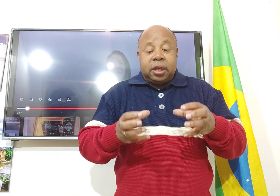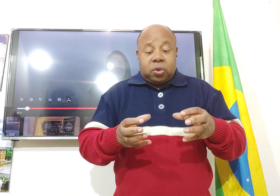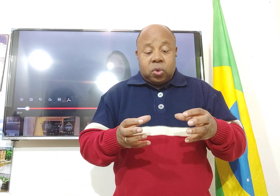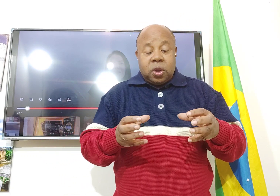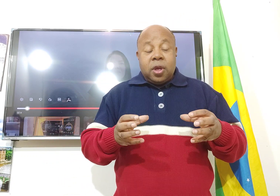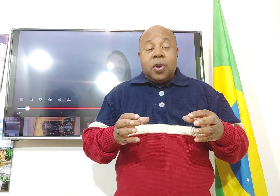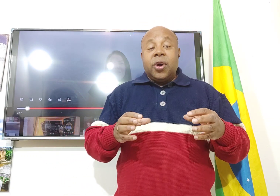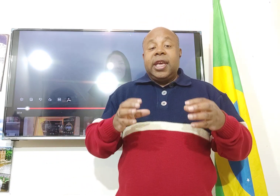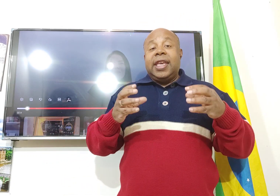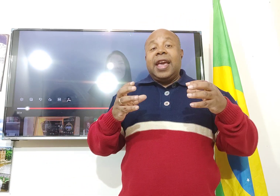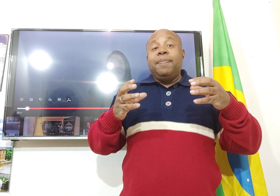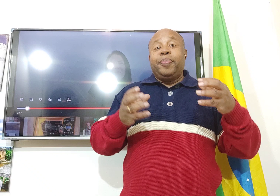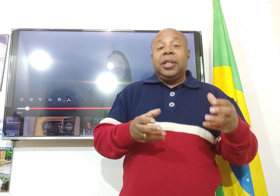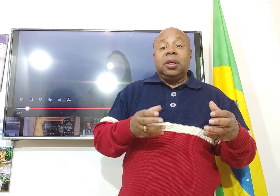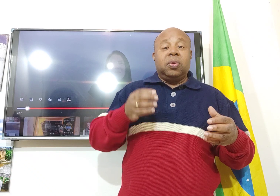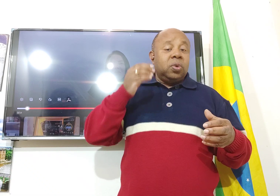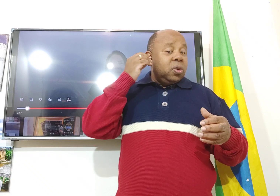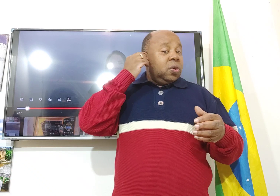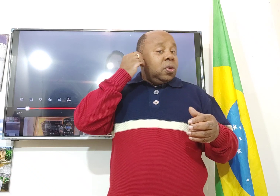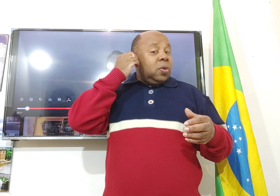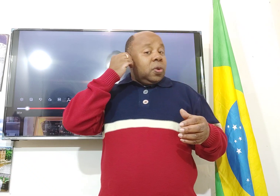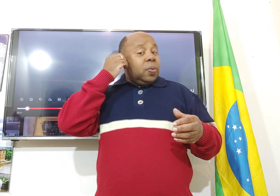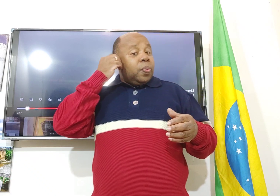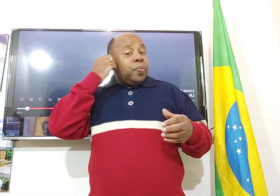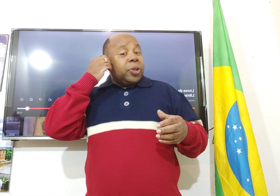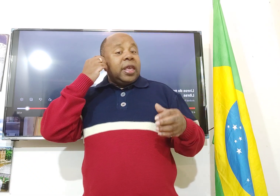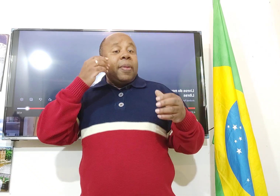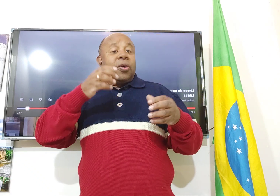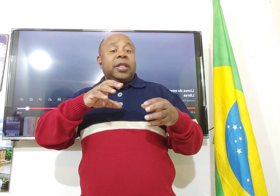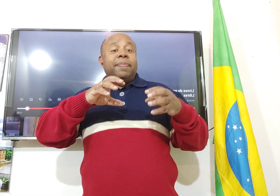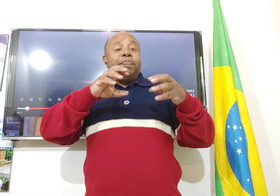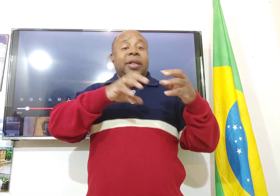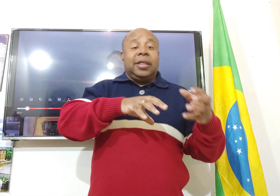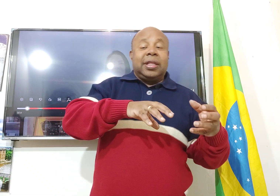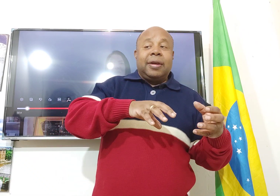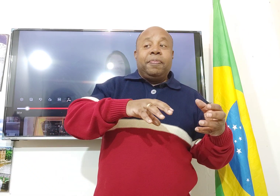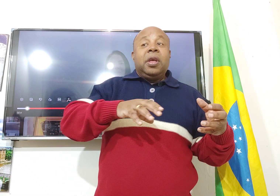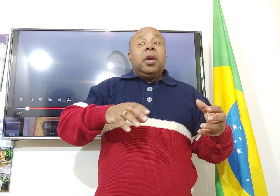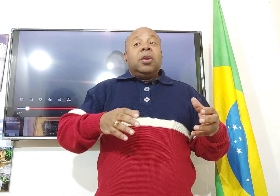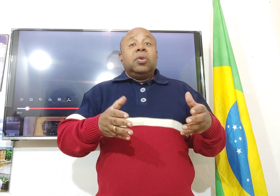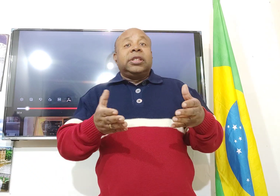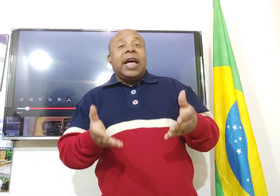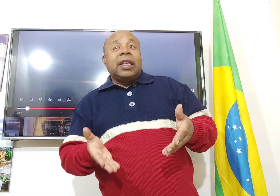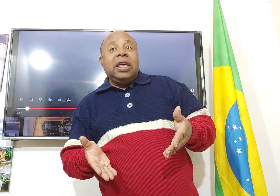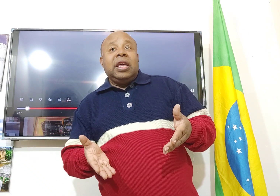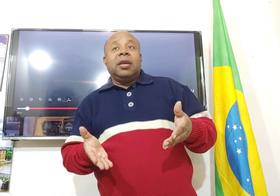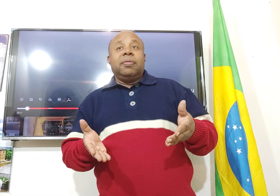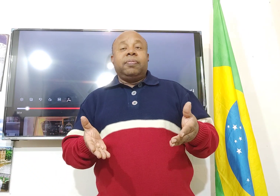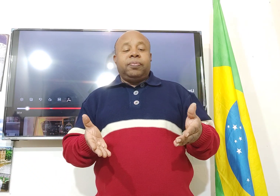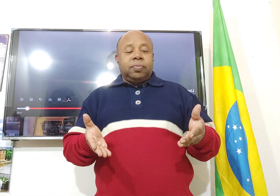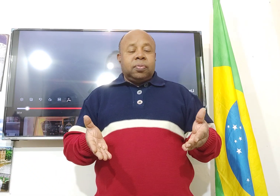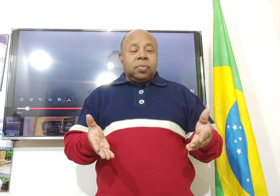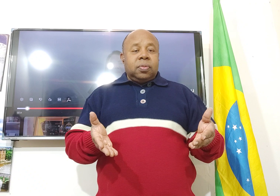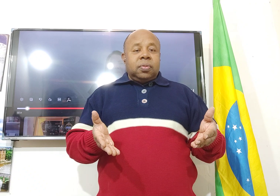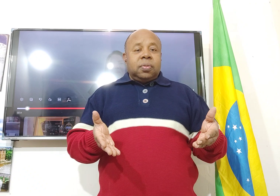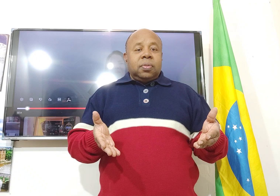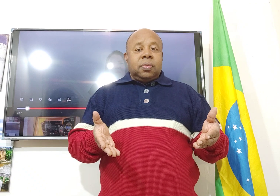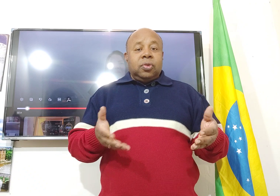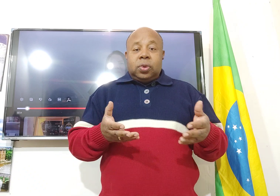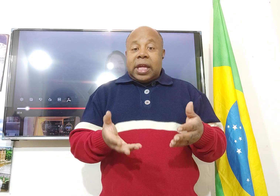implícito. O que é implícito? O que é uma coisa que está implícita? Não está aqui. Não está